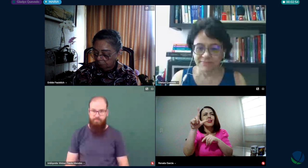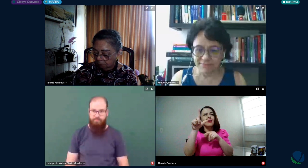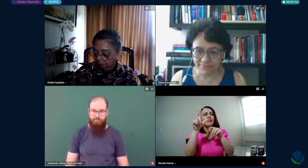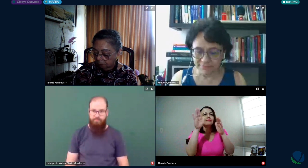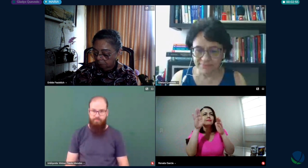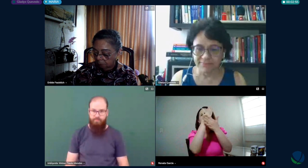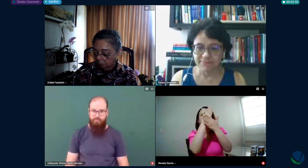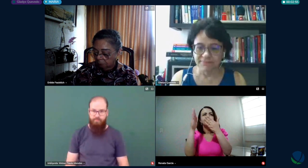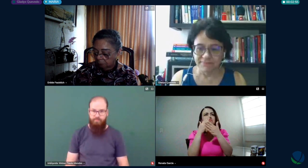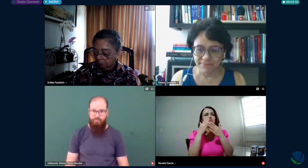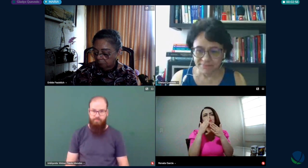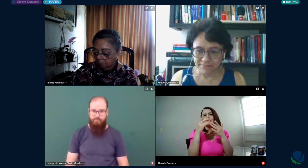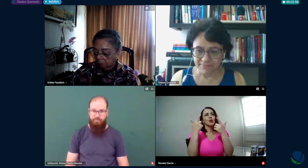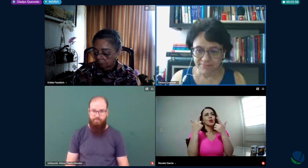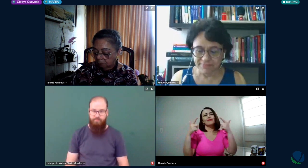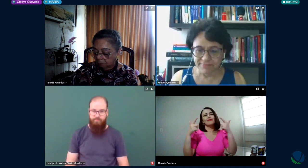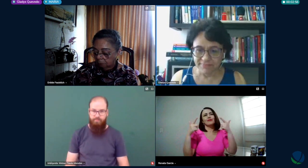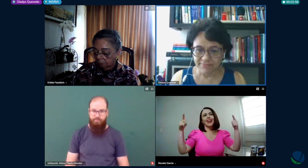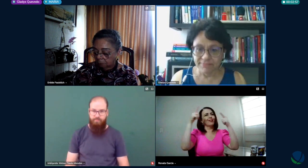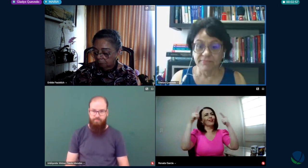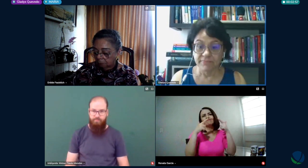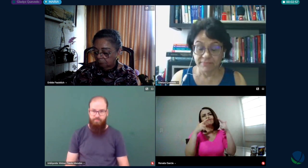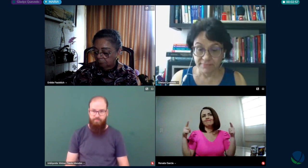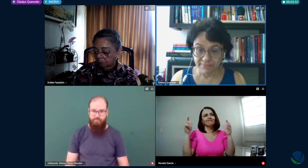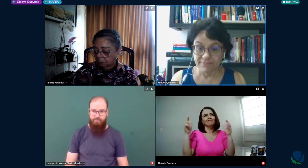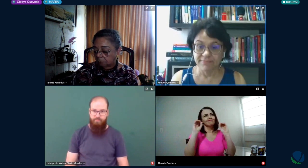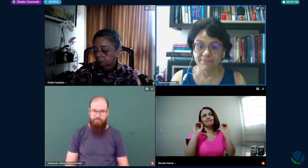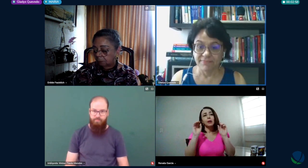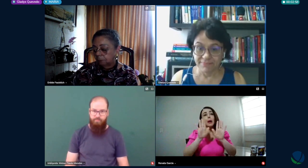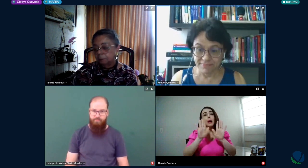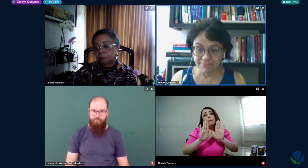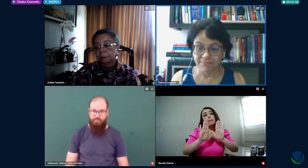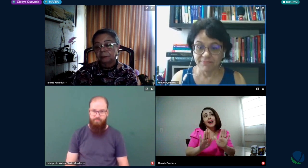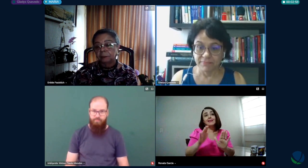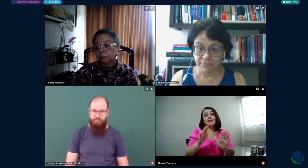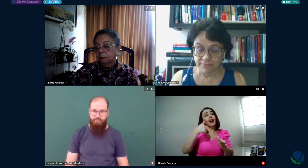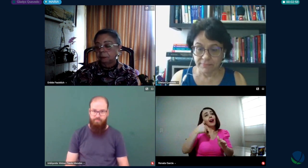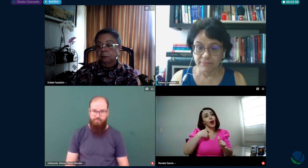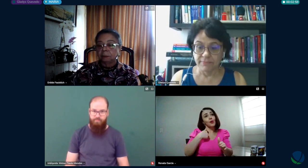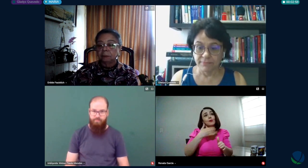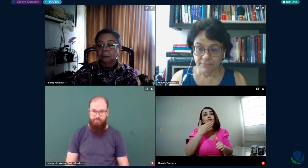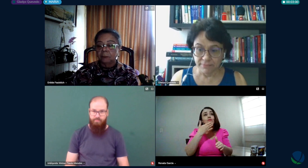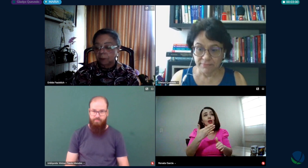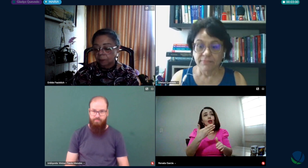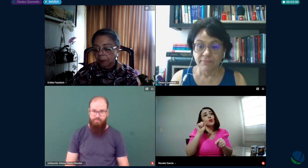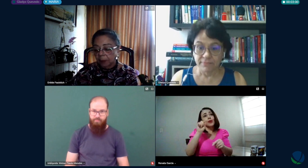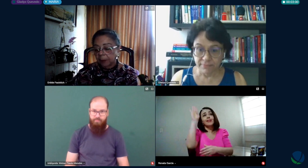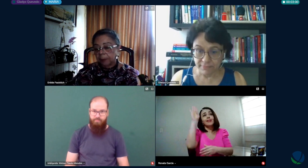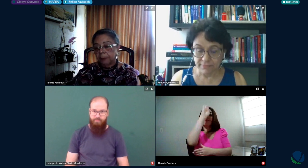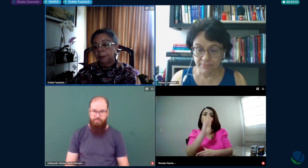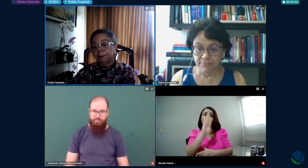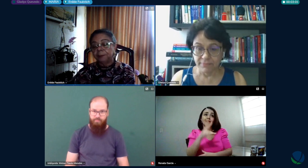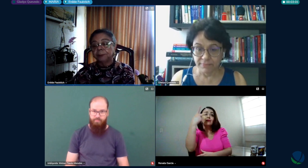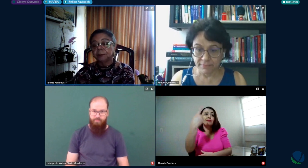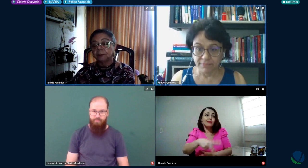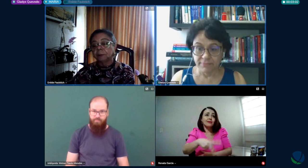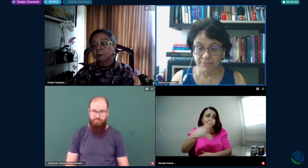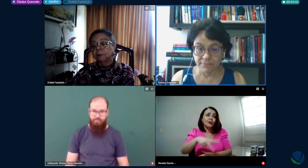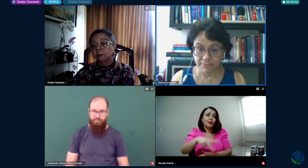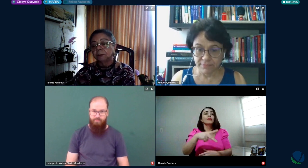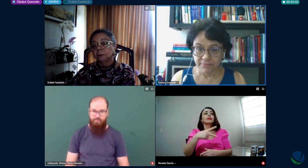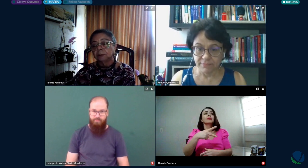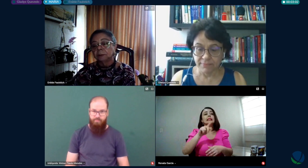pesquisas para encontrar alguns sinais pelo mundo, mas eu não consegui encontrar muitos sinais, assim como